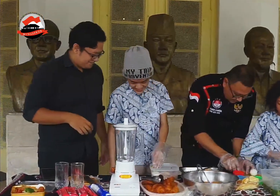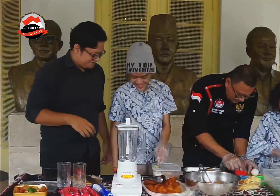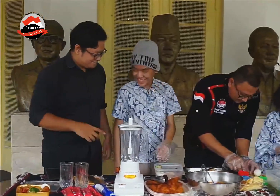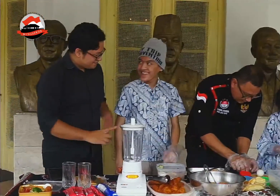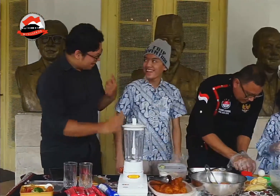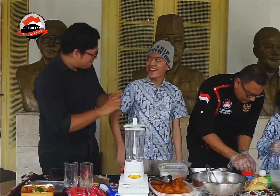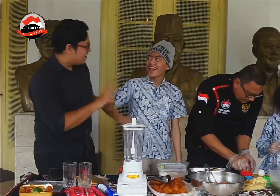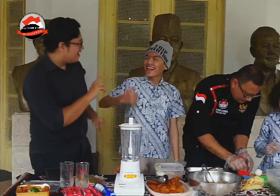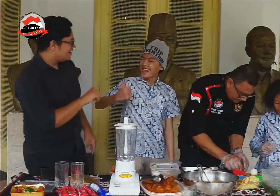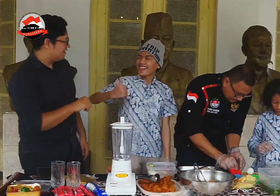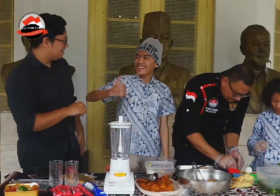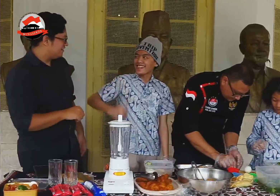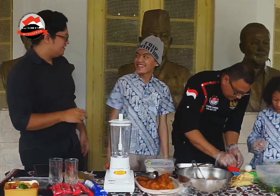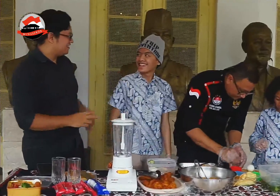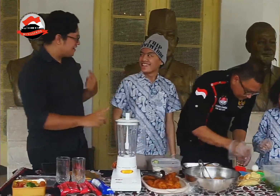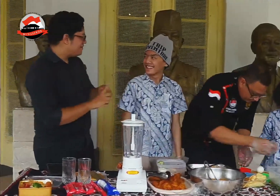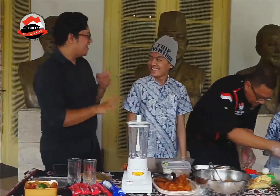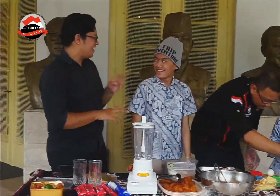Ini matanya, Nada.